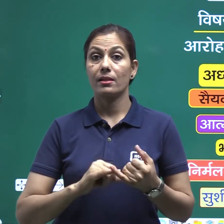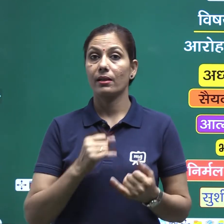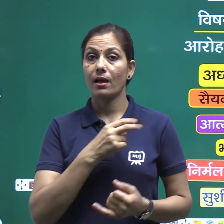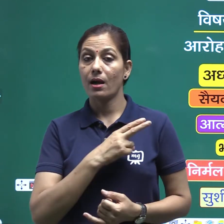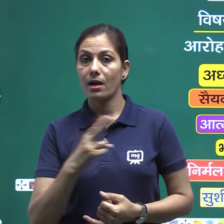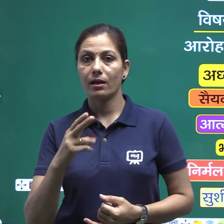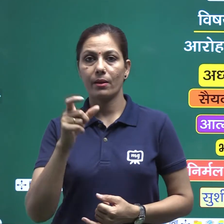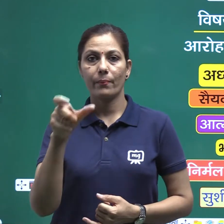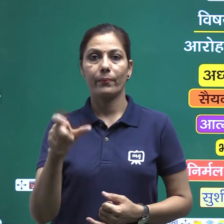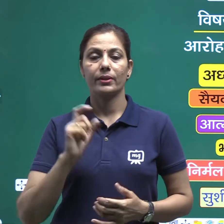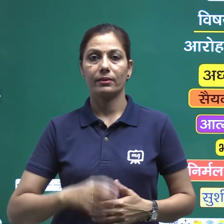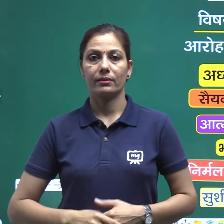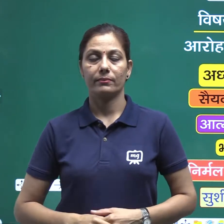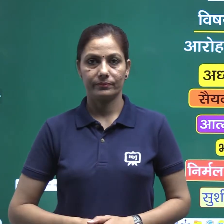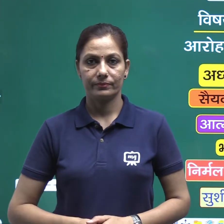हैदर रजा।